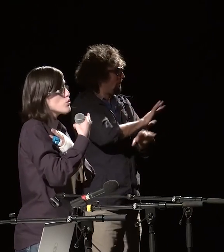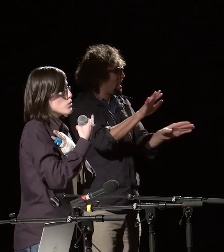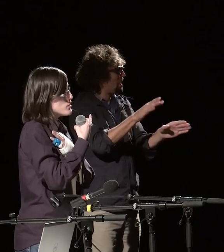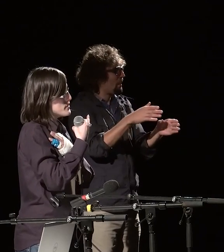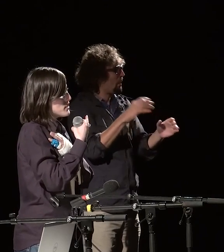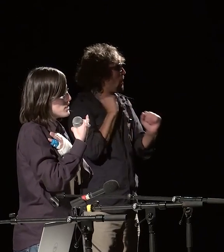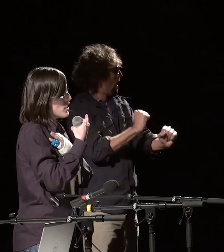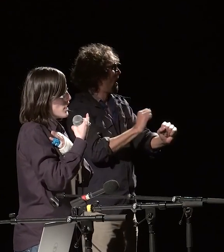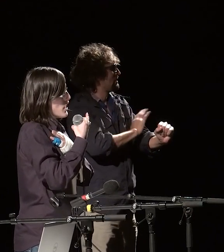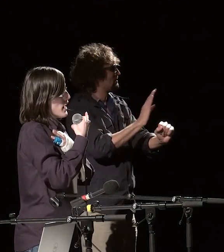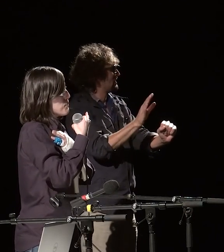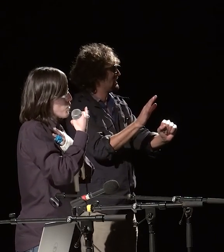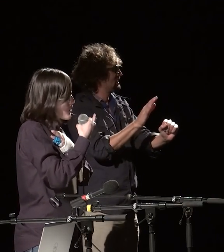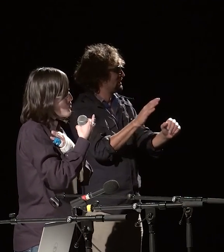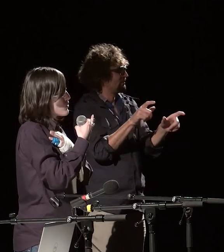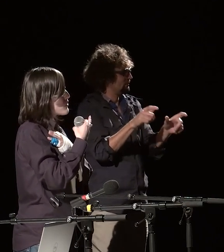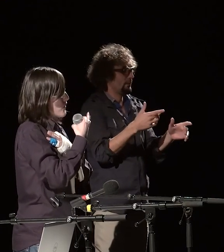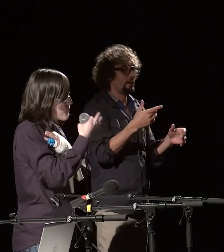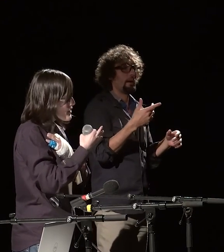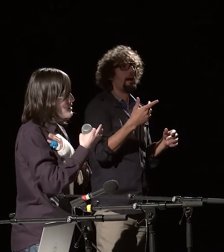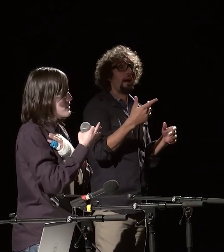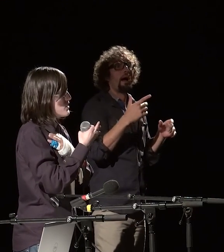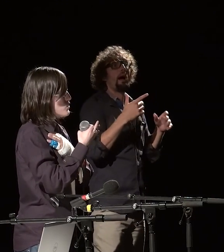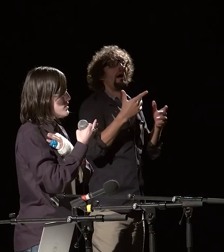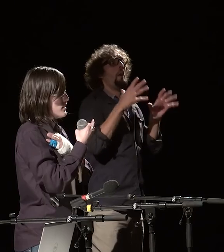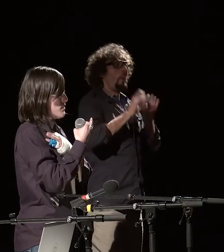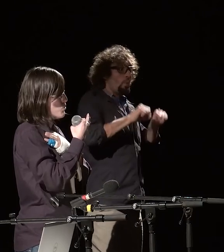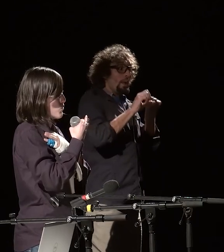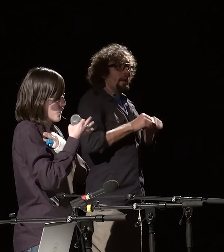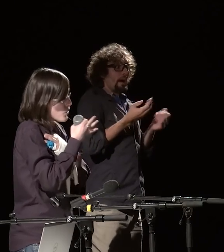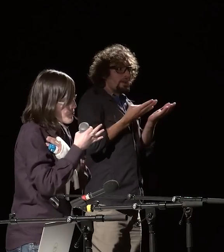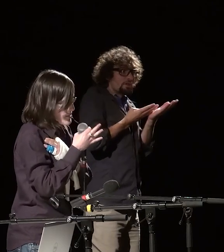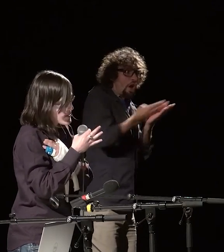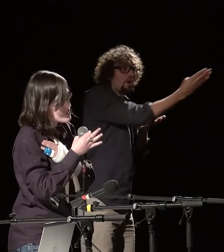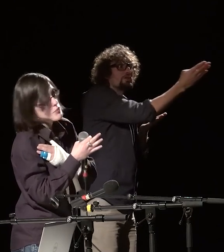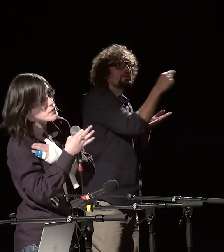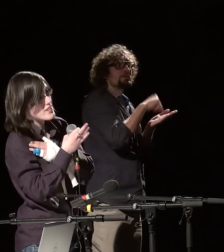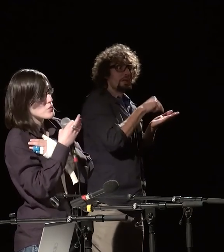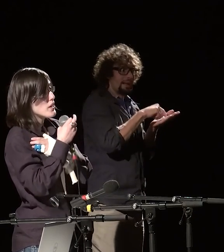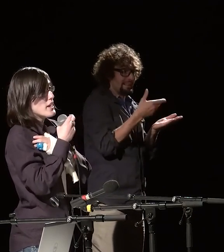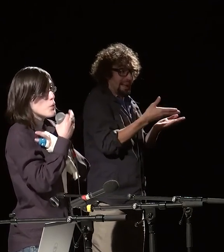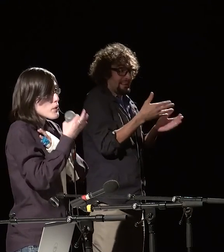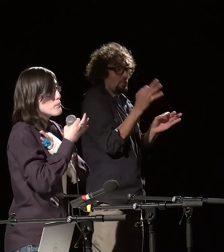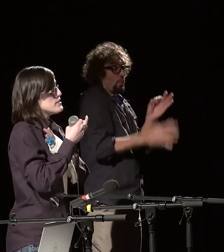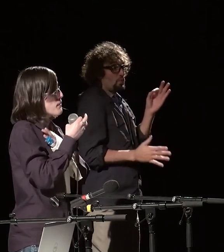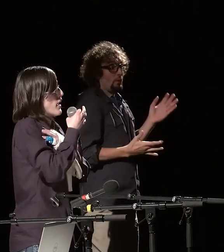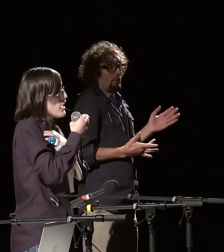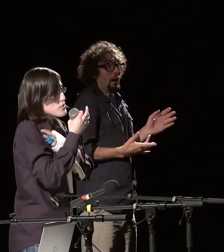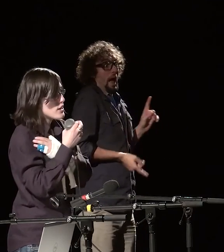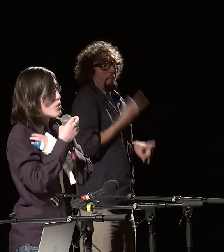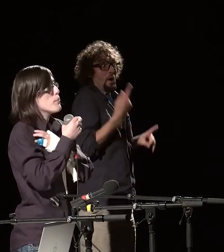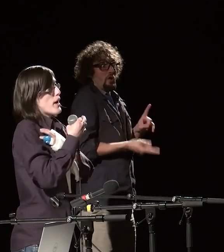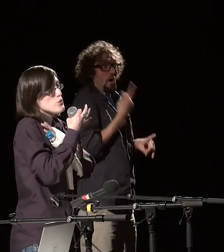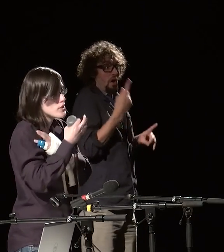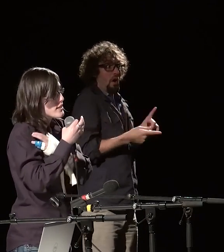qu'ils sont en dehors de la société. Et produire du sens, ça fait partie des choses qui montrent qu'on fait encore partie de cet espace public et qu'on peut riposter par un